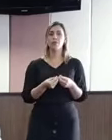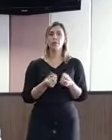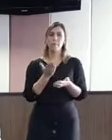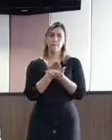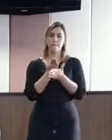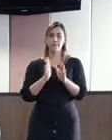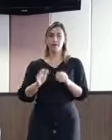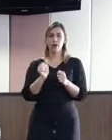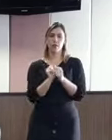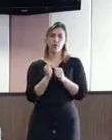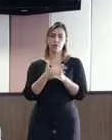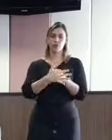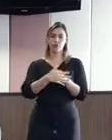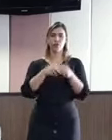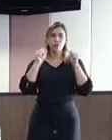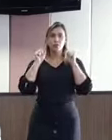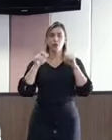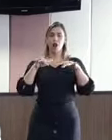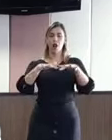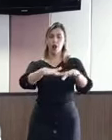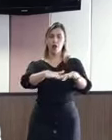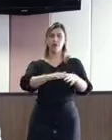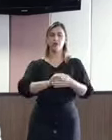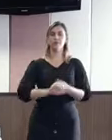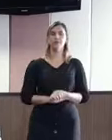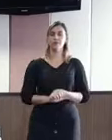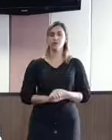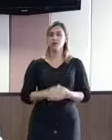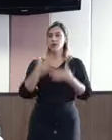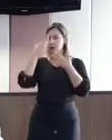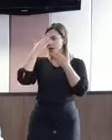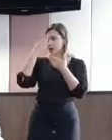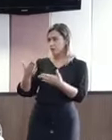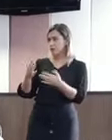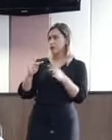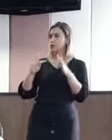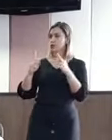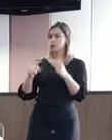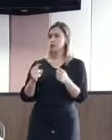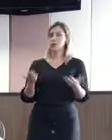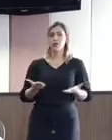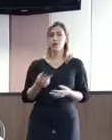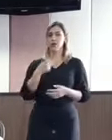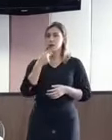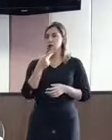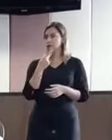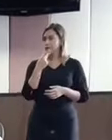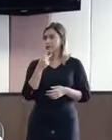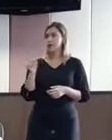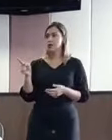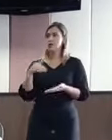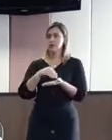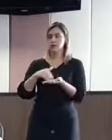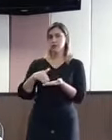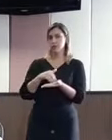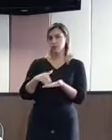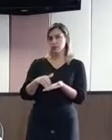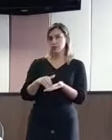sua propagação no meio da nossa população. Agradeço muito, passo a palavra ao nosso